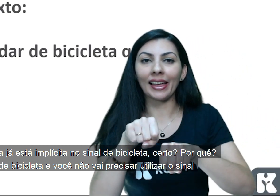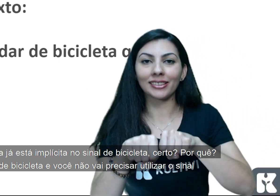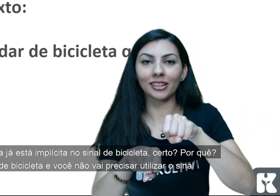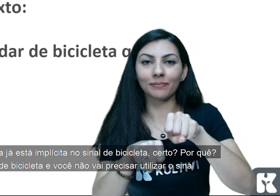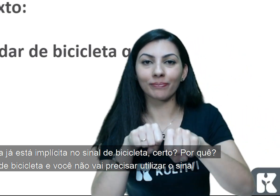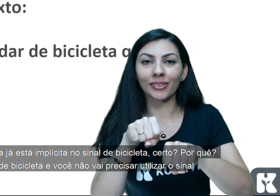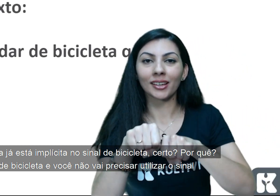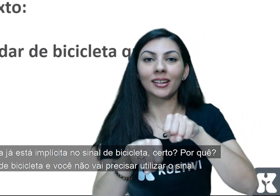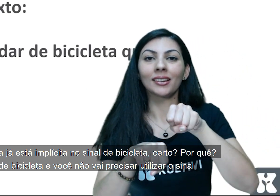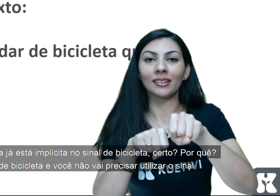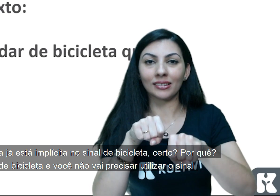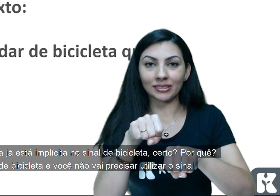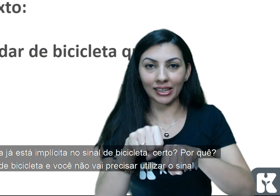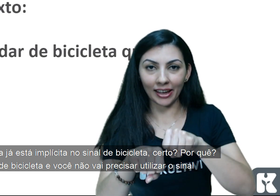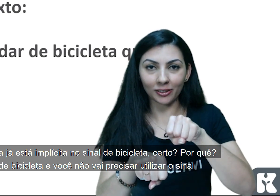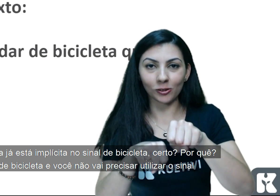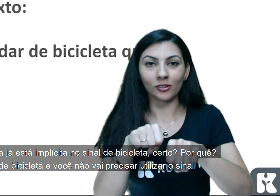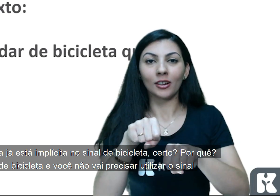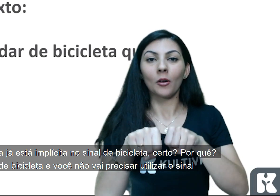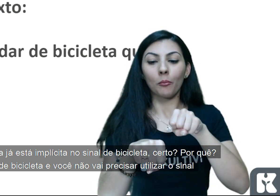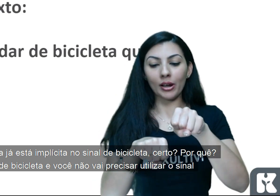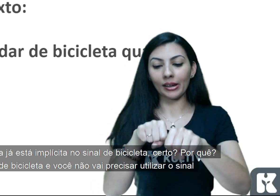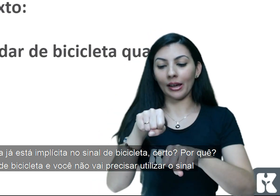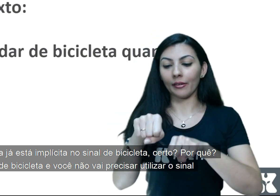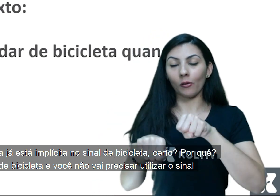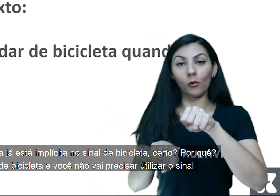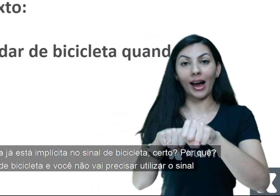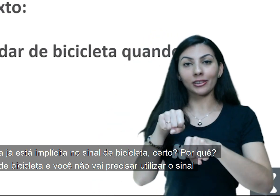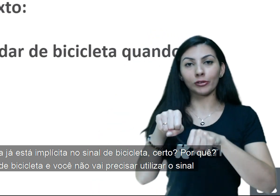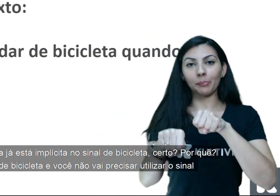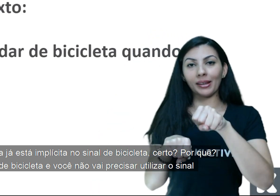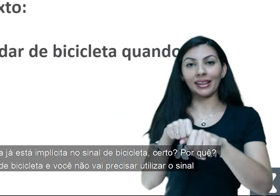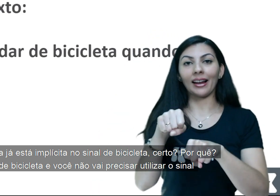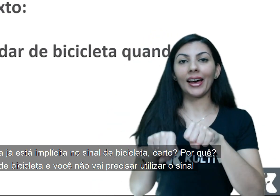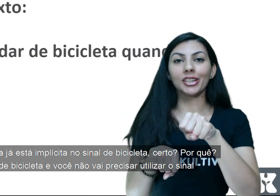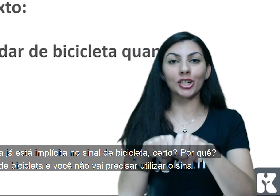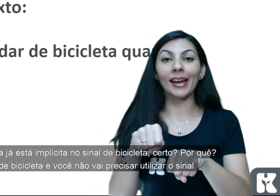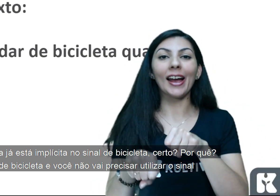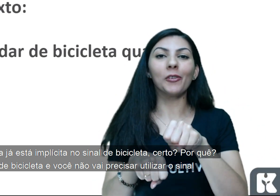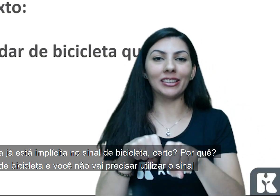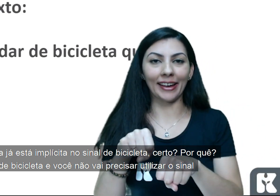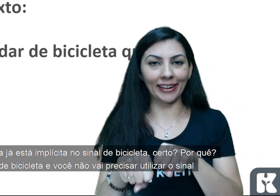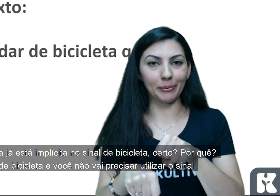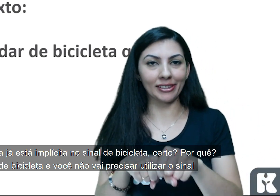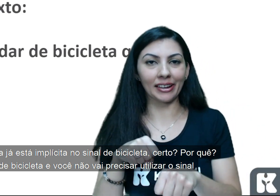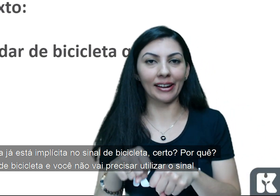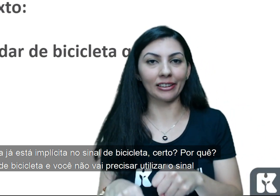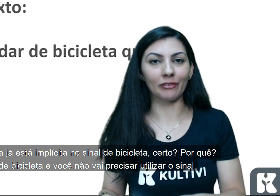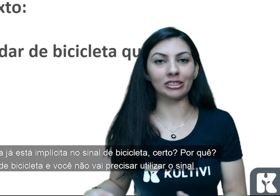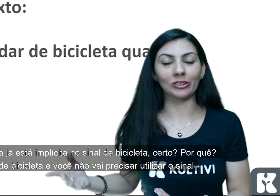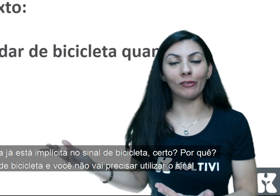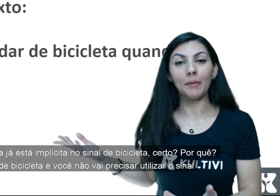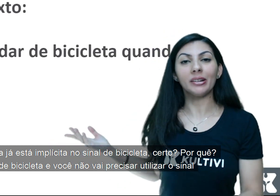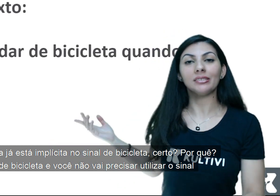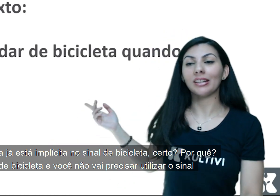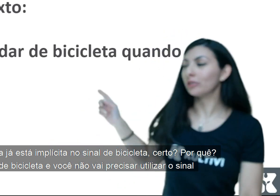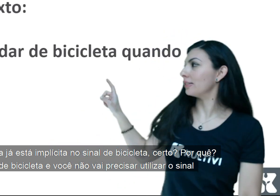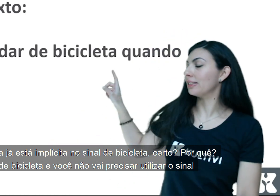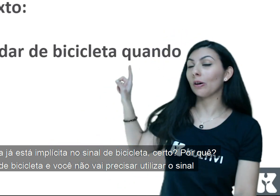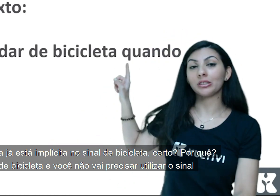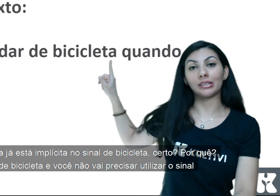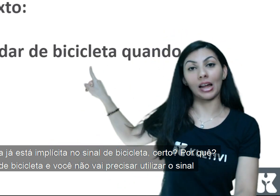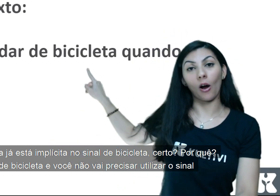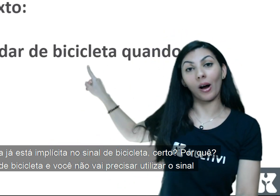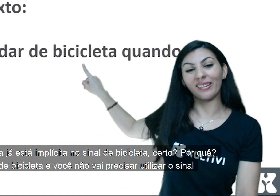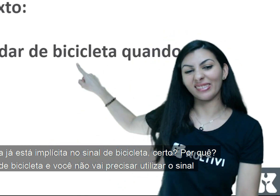bicicleta. Certo? Porque o ato de pedalar já é o andar de bicicleta. Você não vai precisar